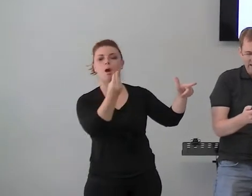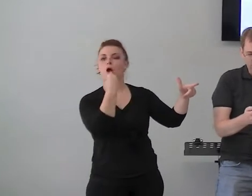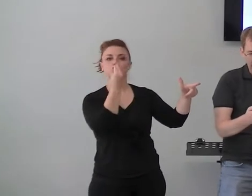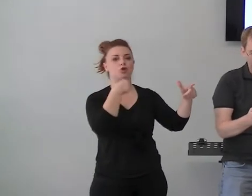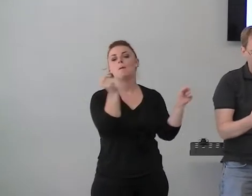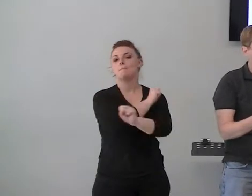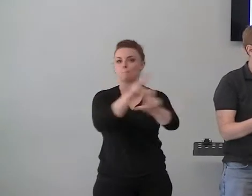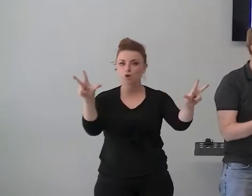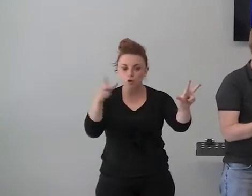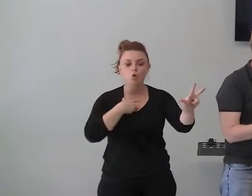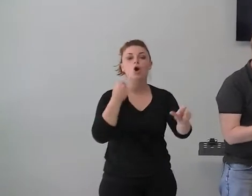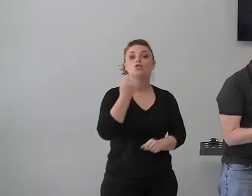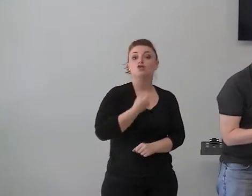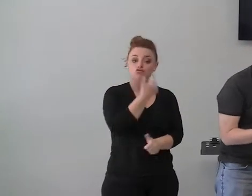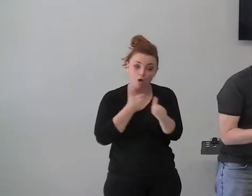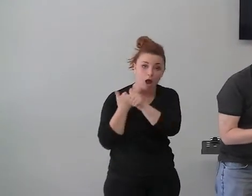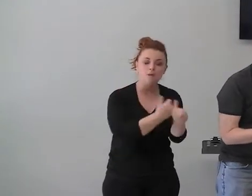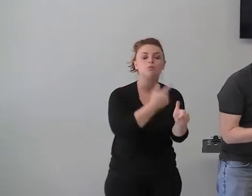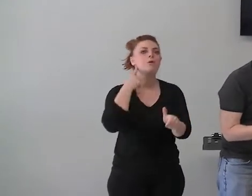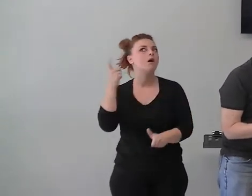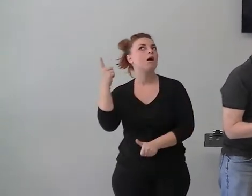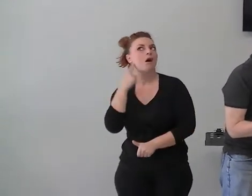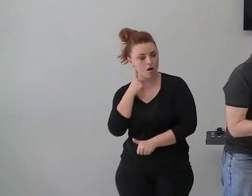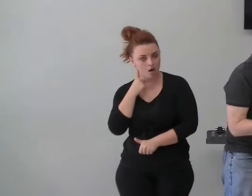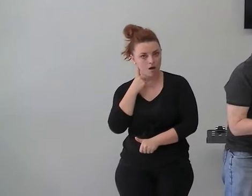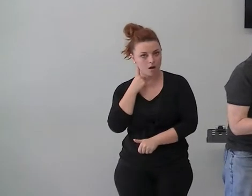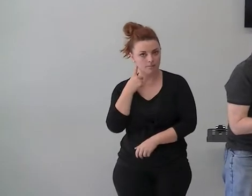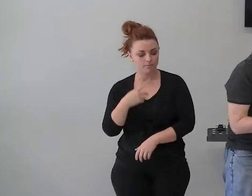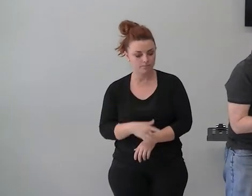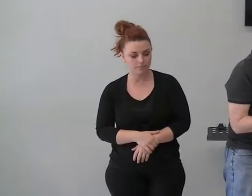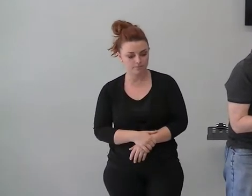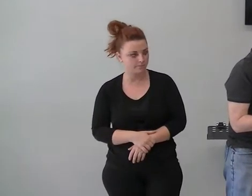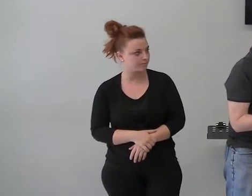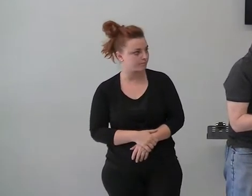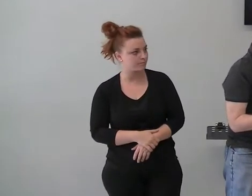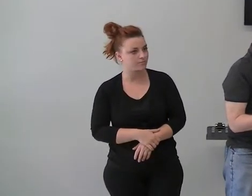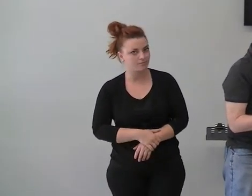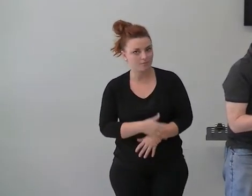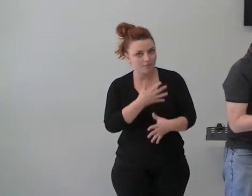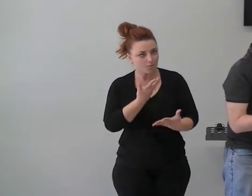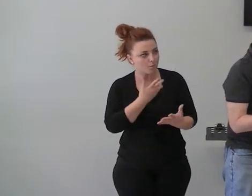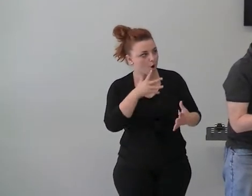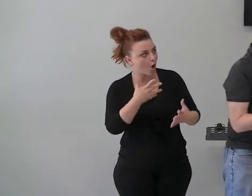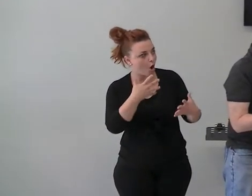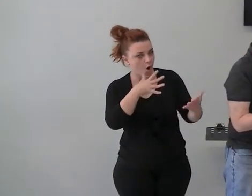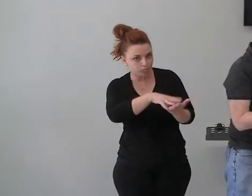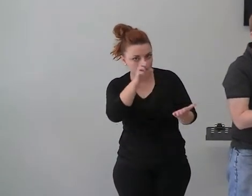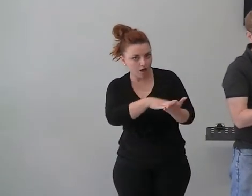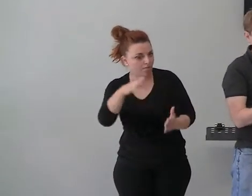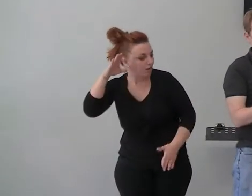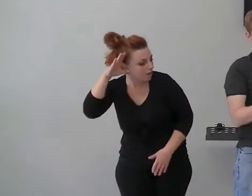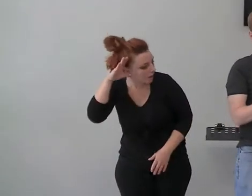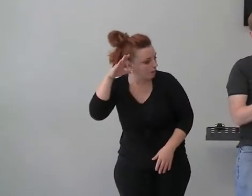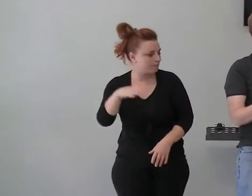E i suoi discepoli udirono. Fate così, eh? I suoi discepoli